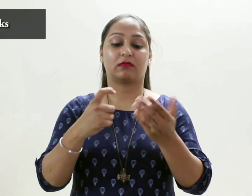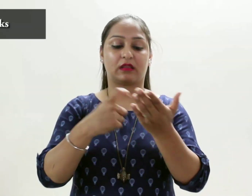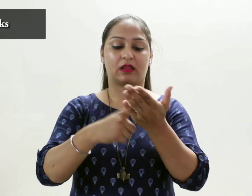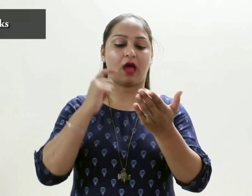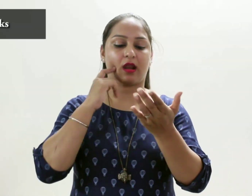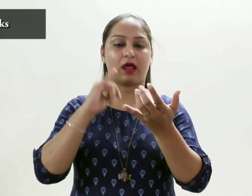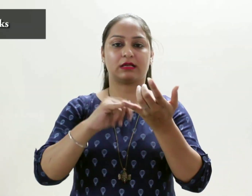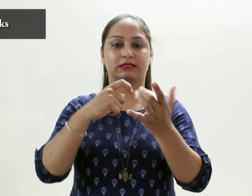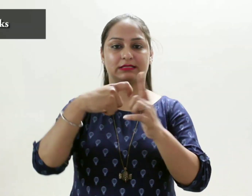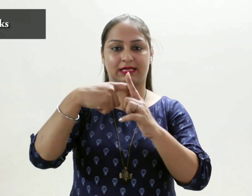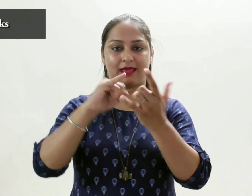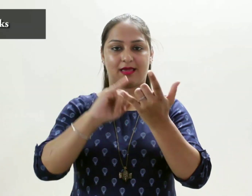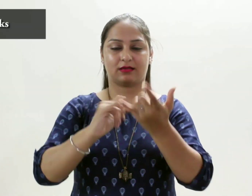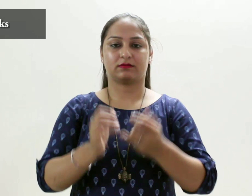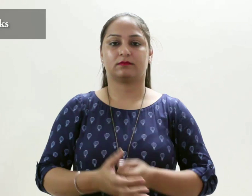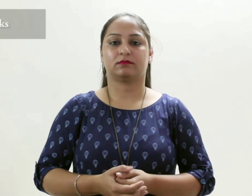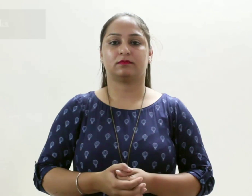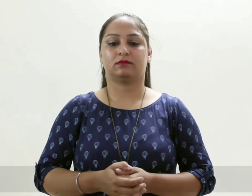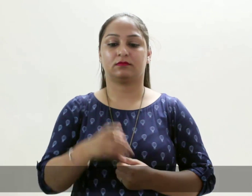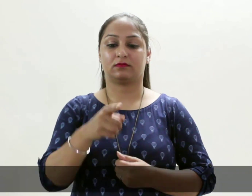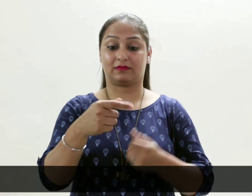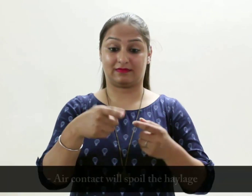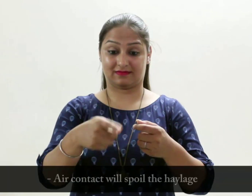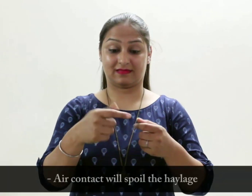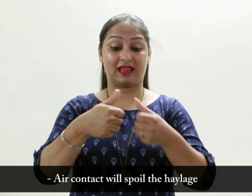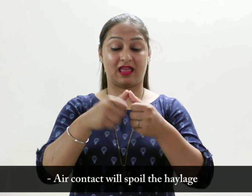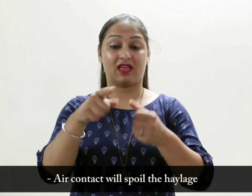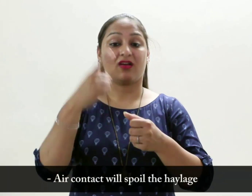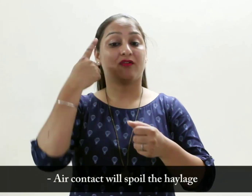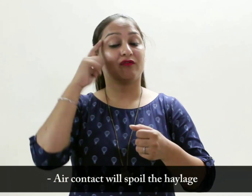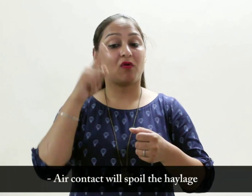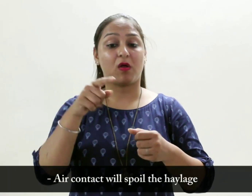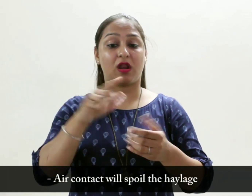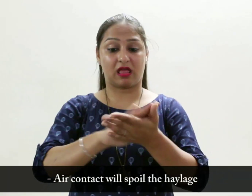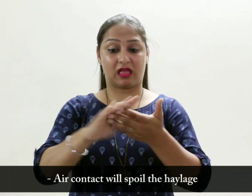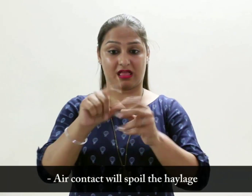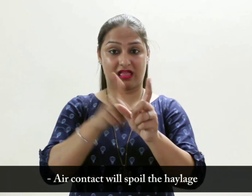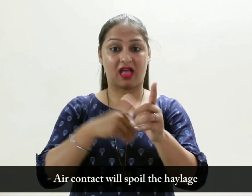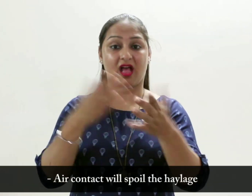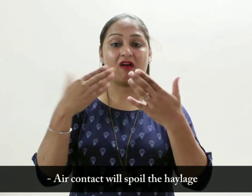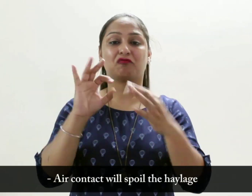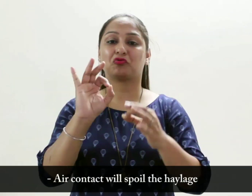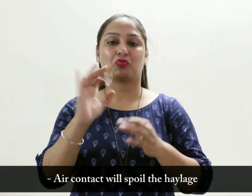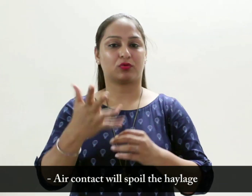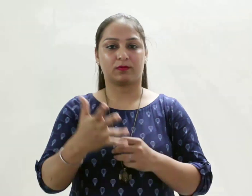जोखिम: वायु संपर्क में ओलावृष्टि खराब हो जाएगी।